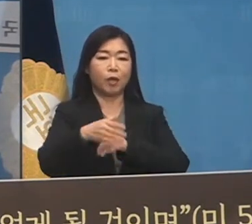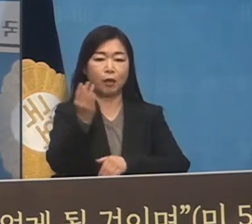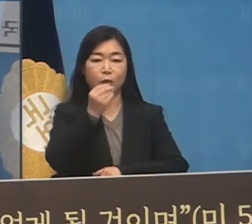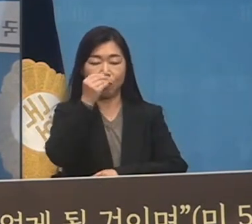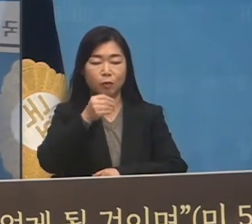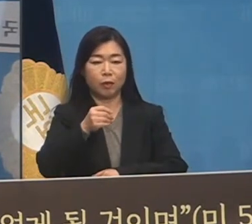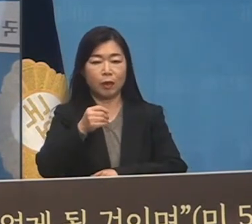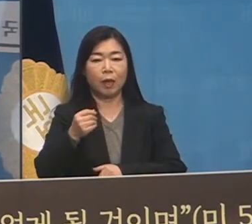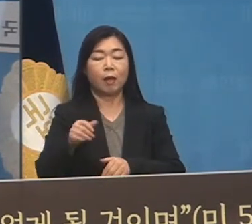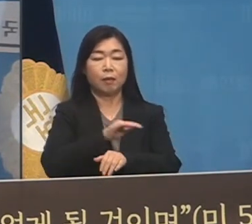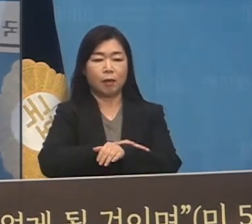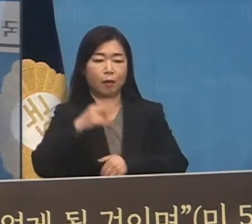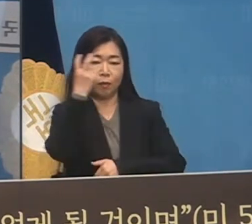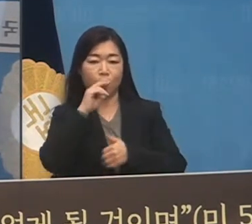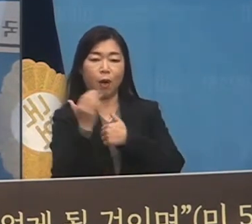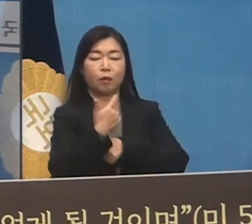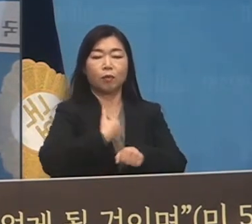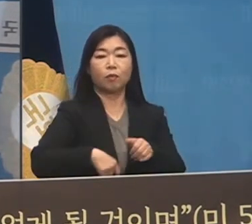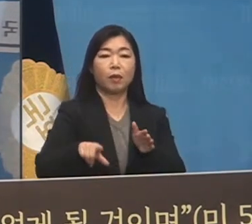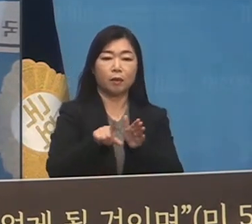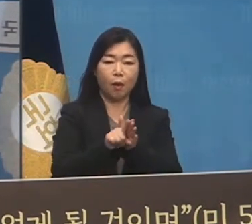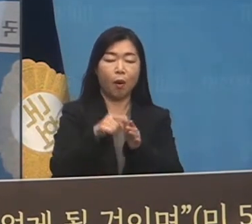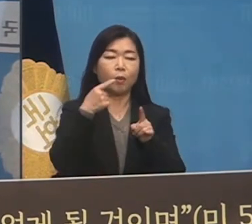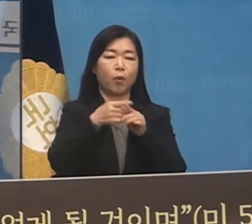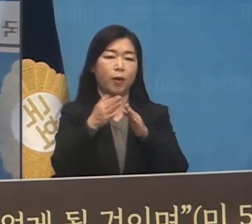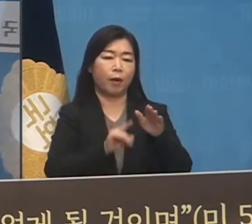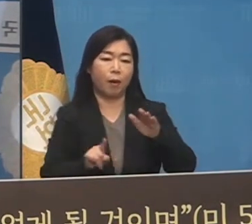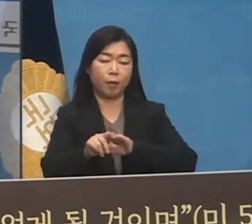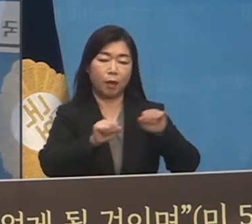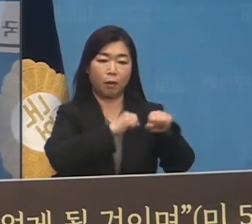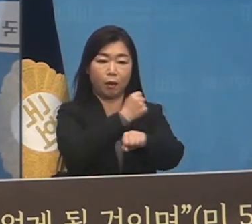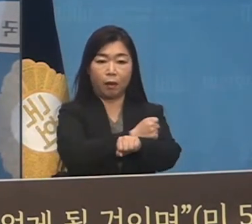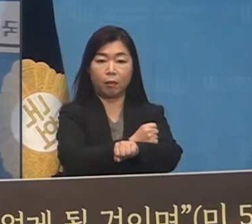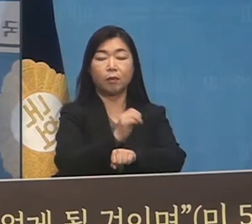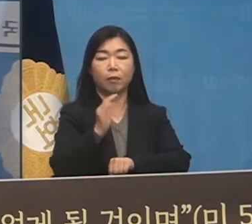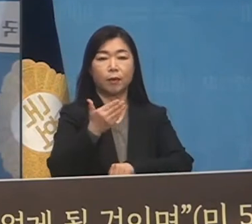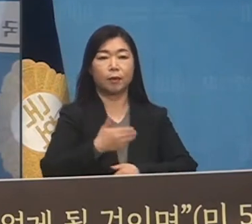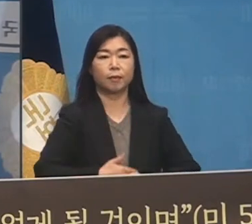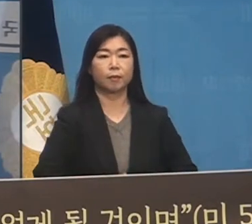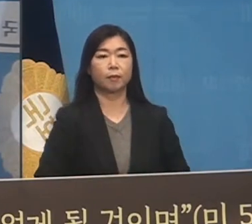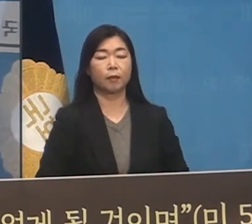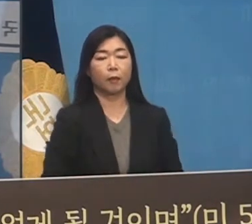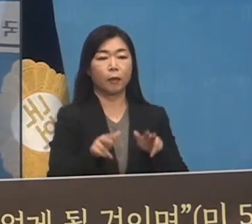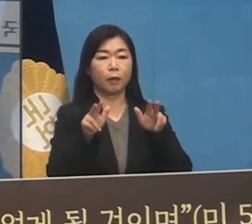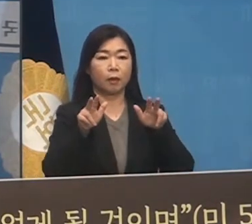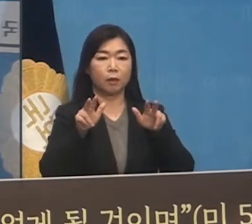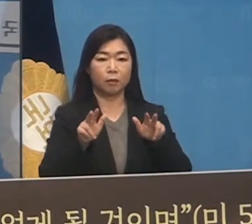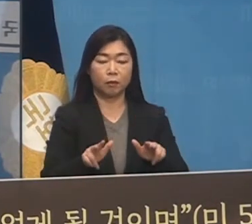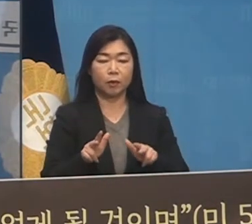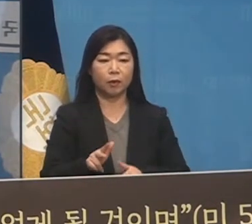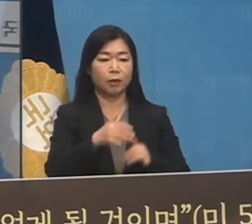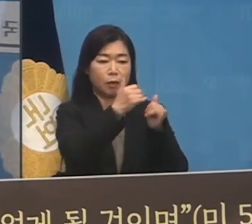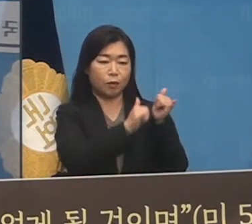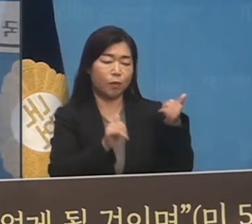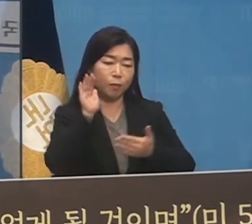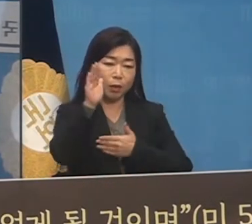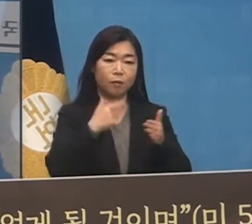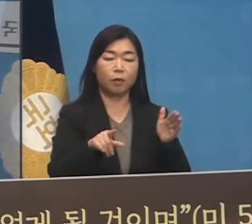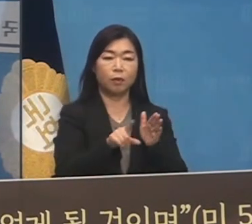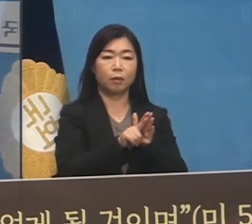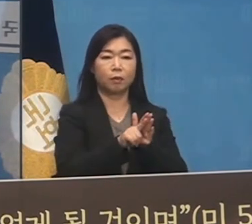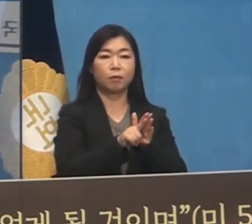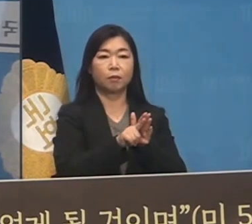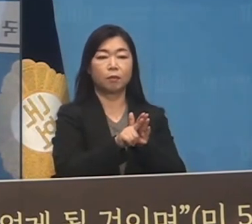성숙을 위해 이 땅의 교회가 앞장서야만 하겠다. 이제 인류 미래를